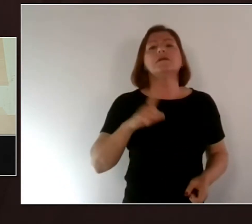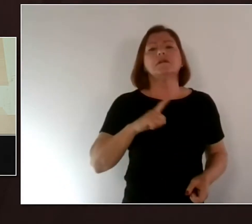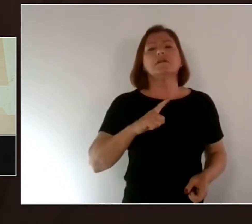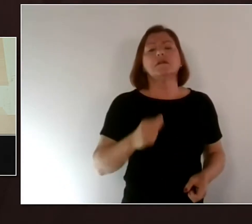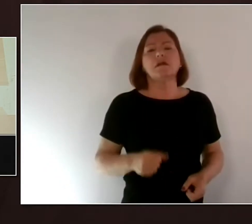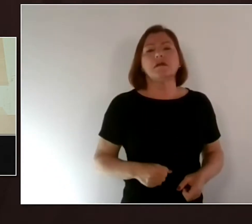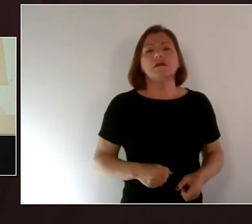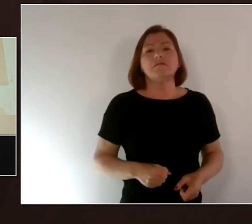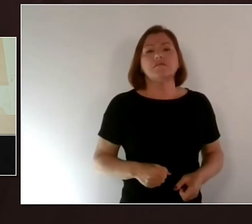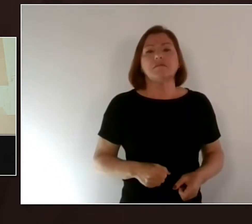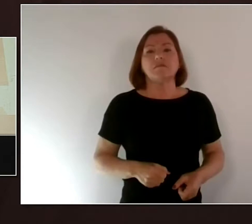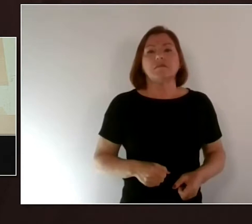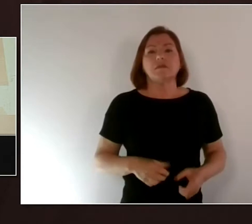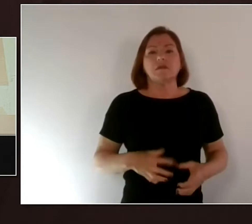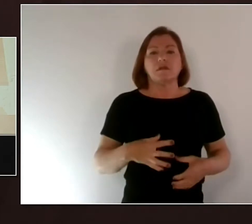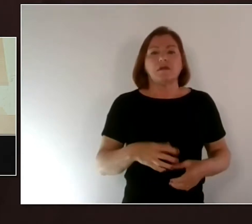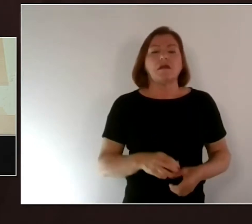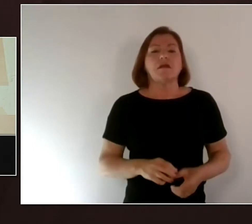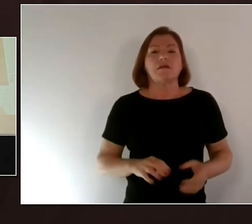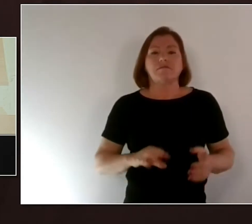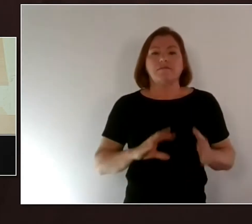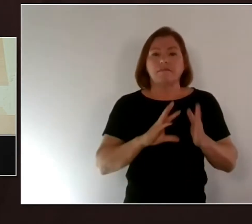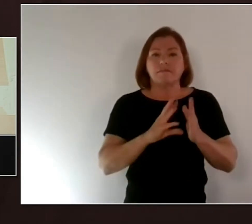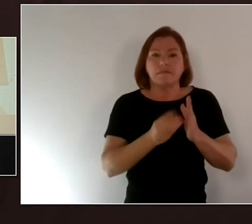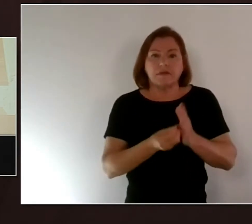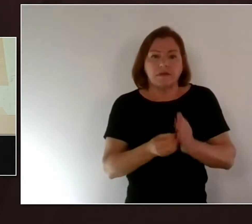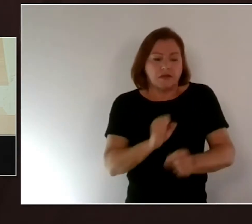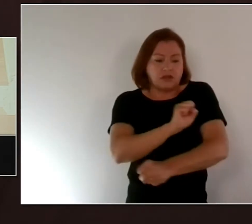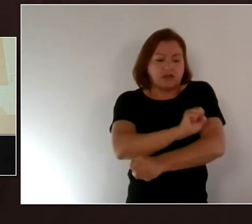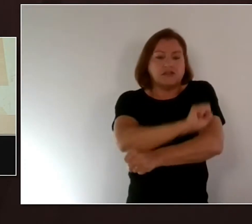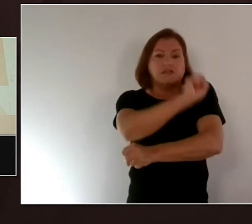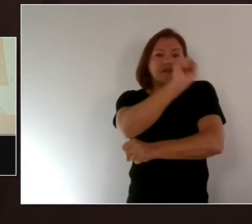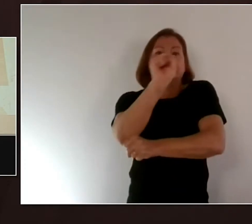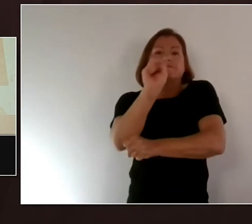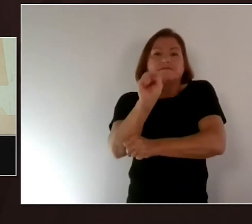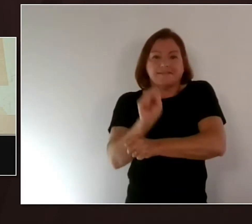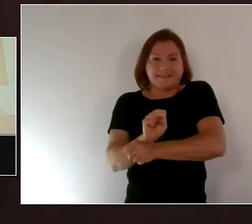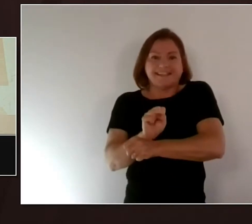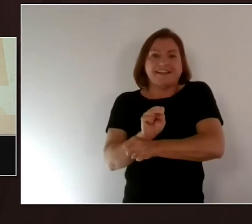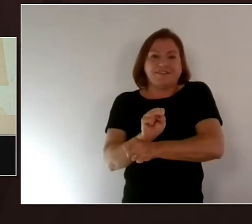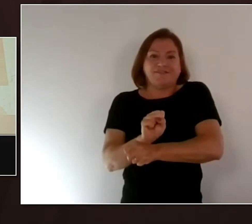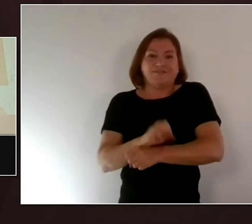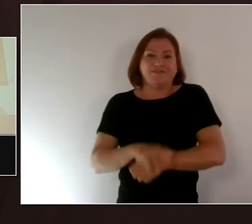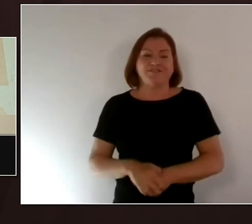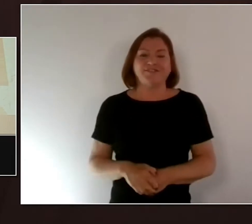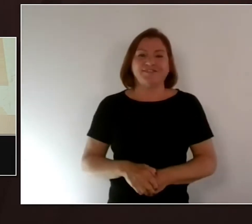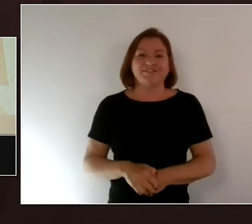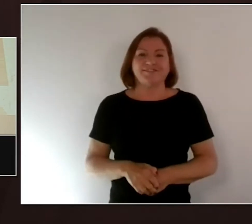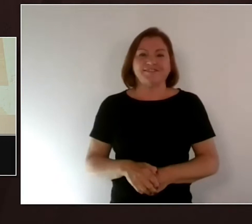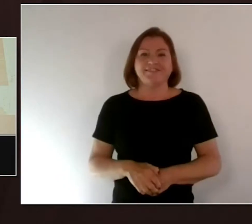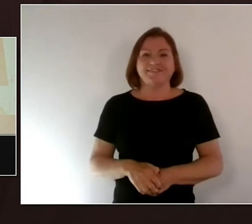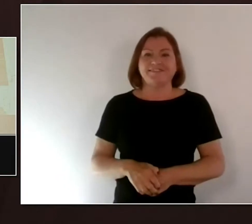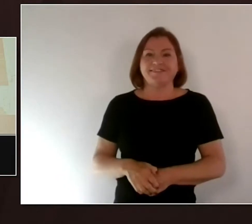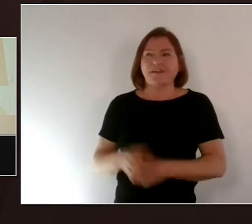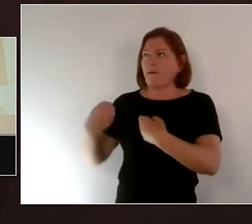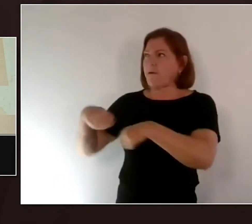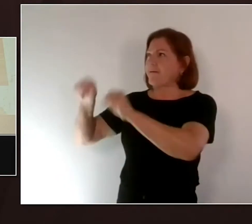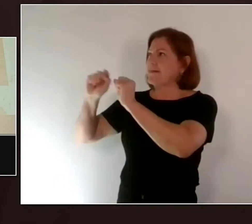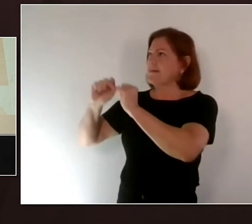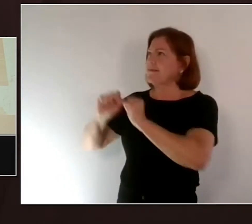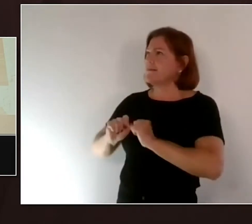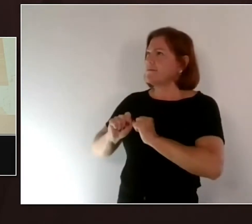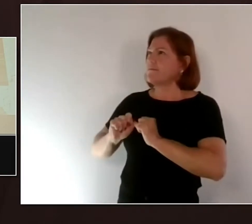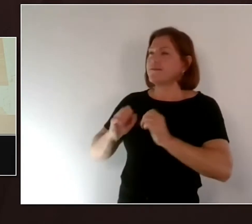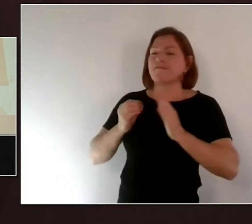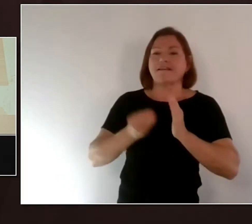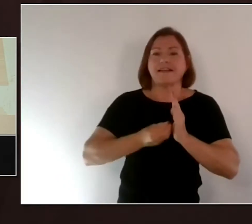para dominar sobre as nações, vem de Sião, vem da igreja, da parte dos